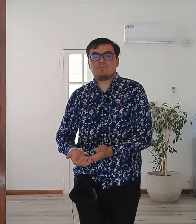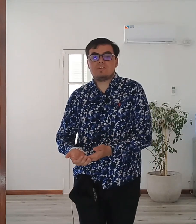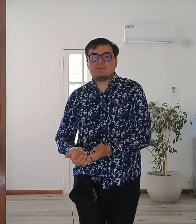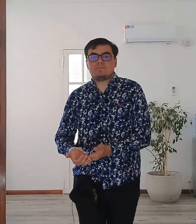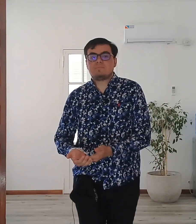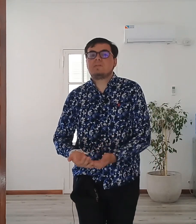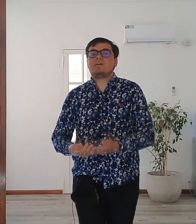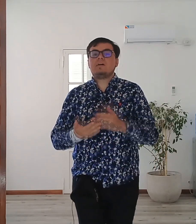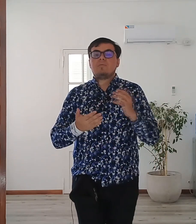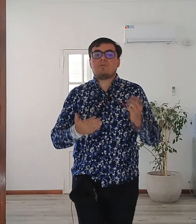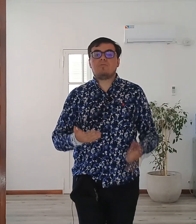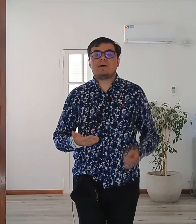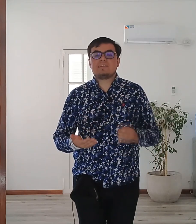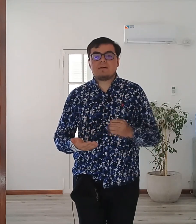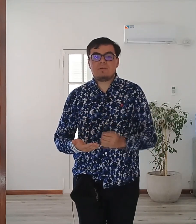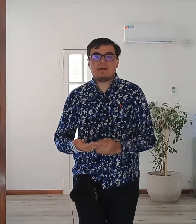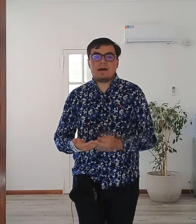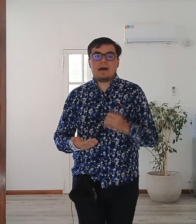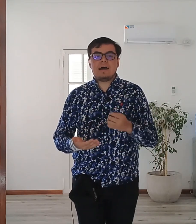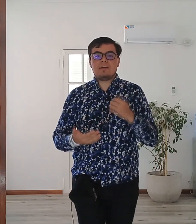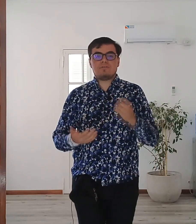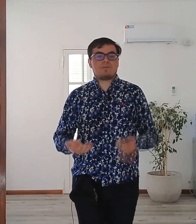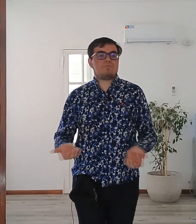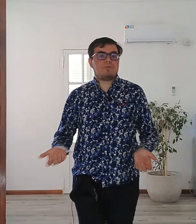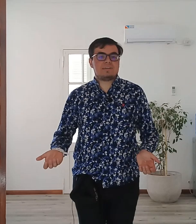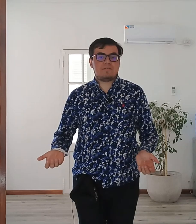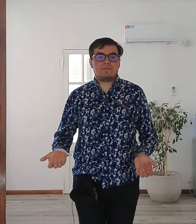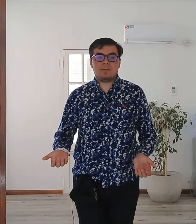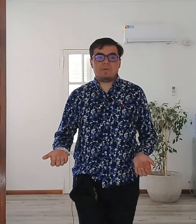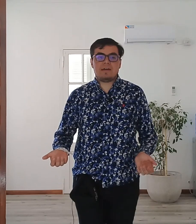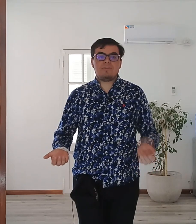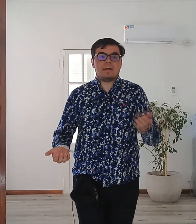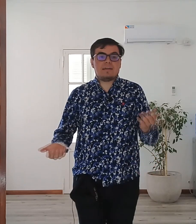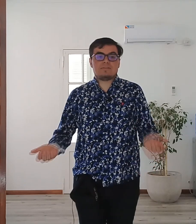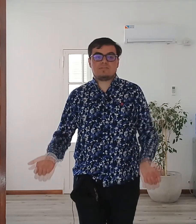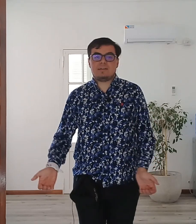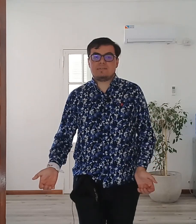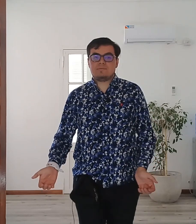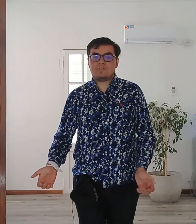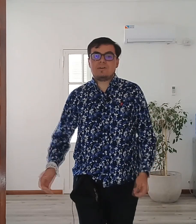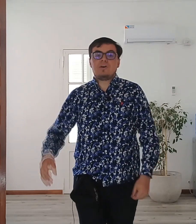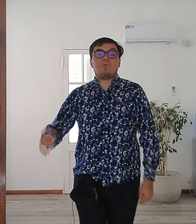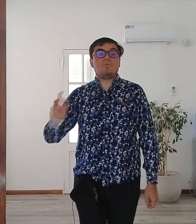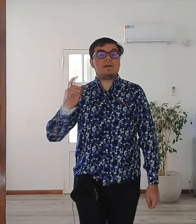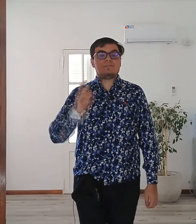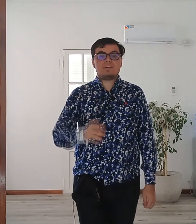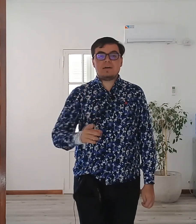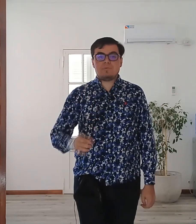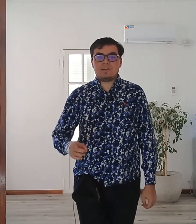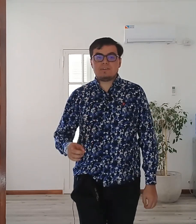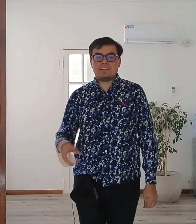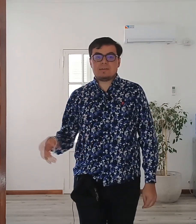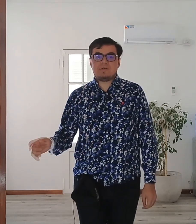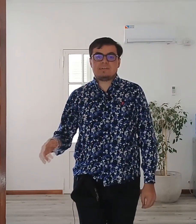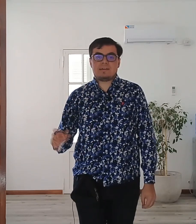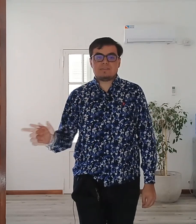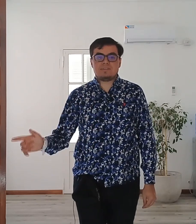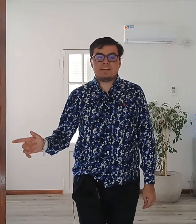producciones. Pero aún más en la actualidad, han encontrado un nuevo desafío inesperado en las redes sociales. Una docena de publicaciones aparecen en redes sociales